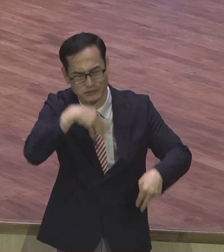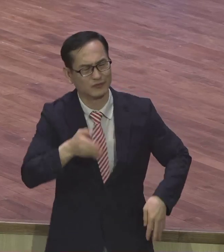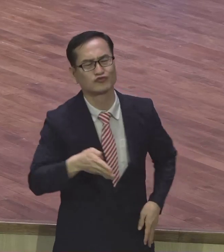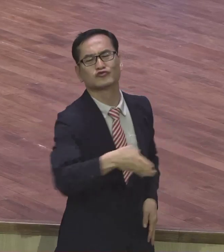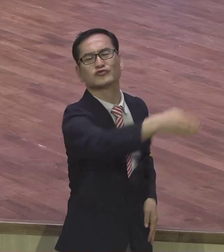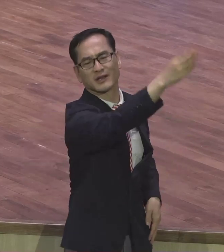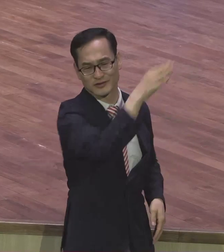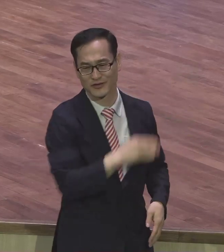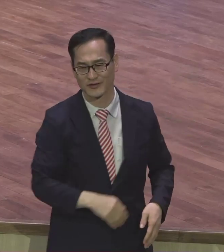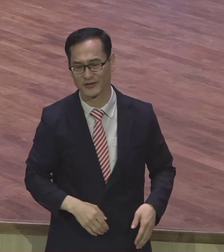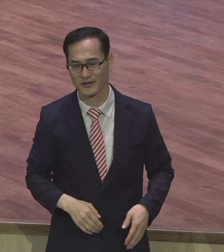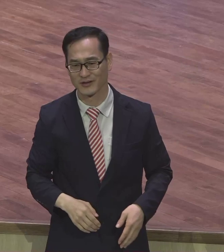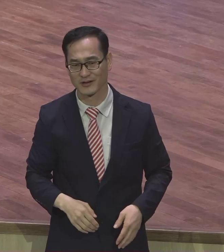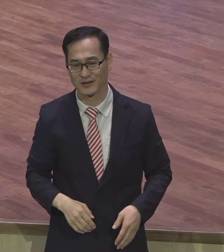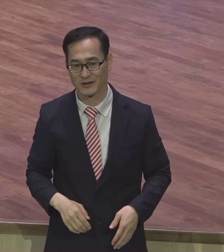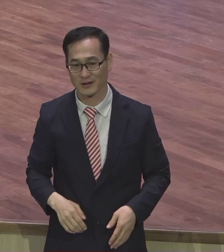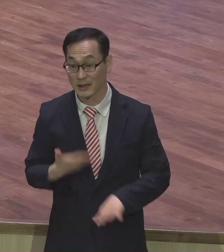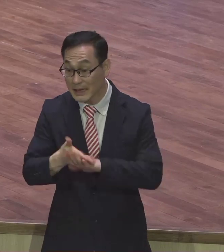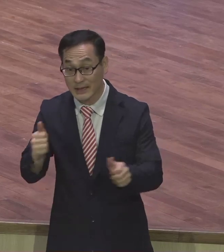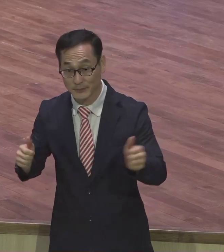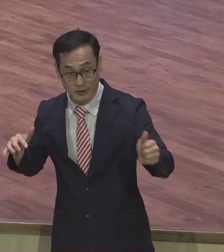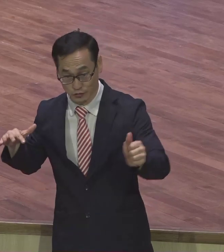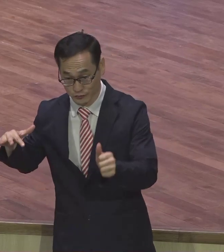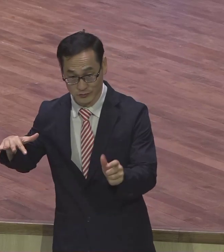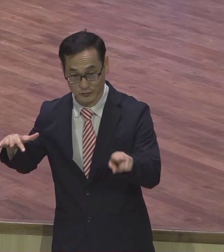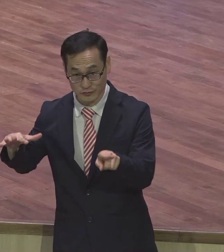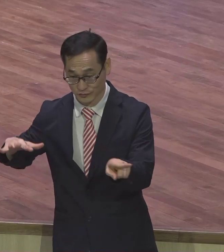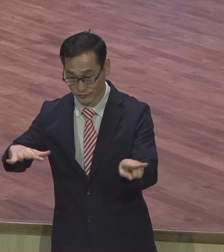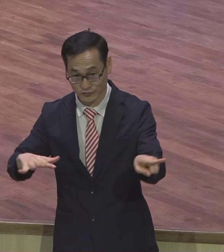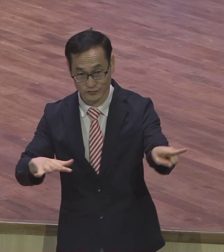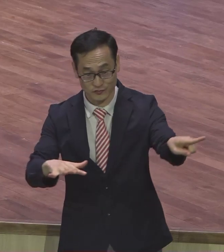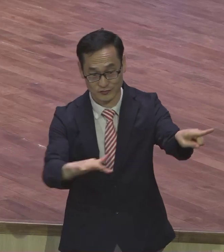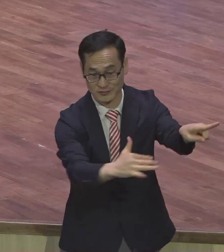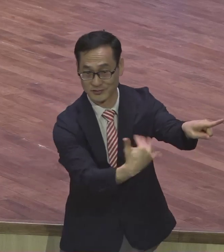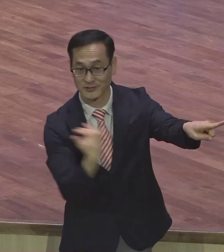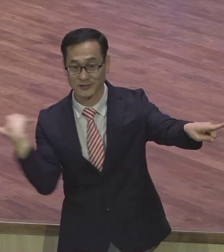열심히 달렸는데 벗어나버렸어요.